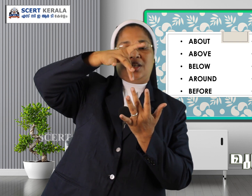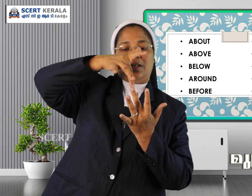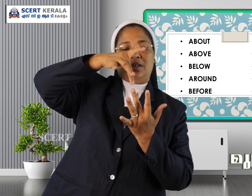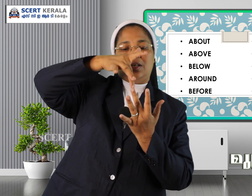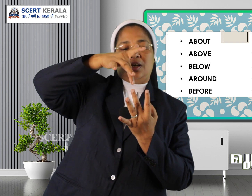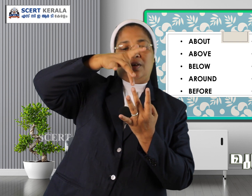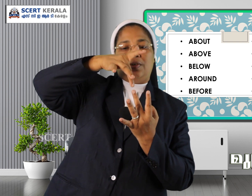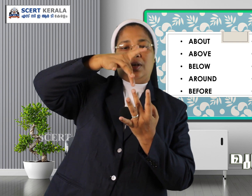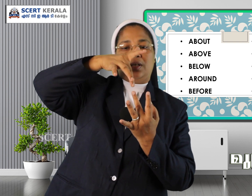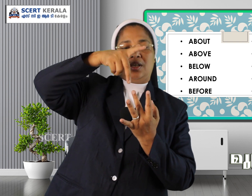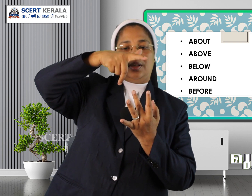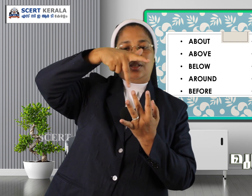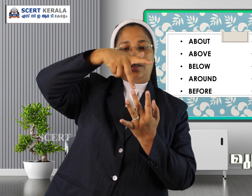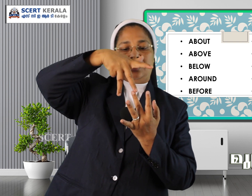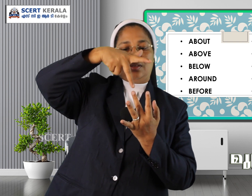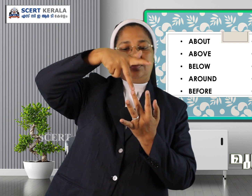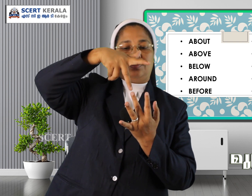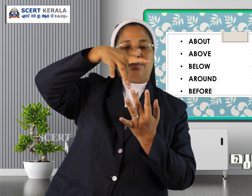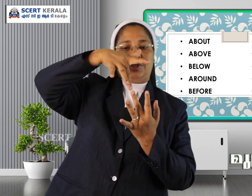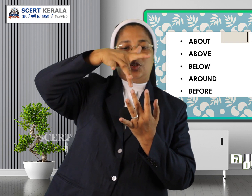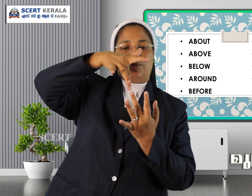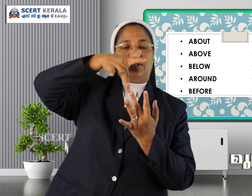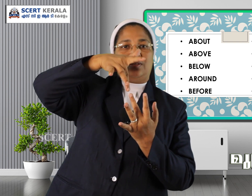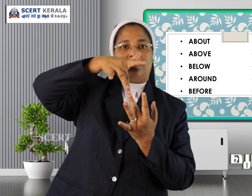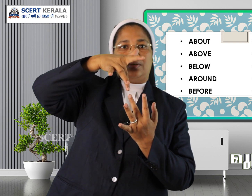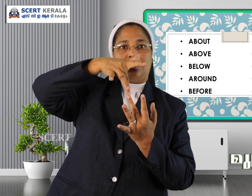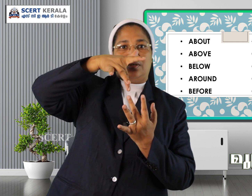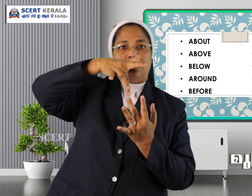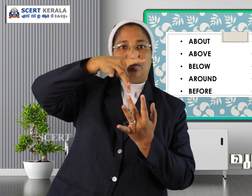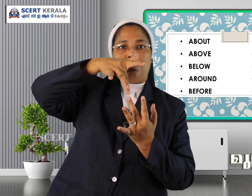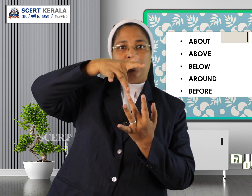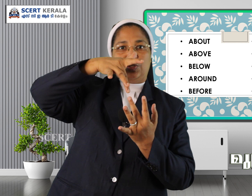രണ്ട് വിരലിങ്ങനെ എടുത്തിട്ട് ബിറ്റ്വീൻ, ബിറ്റ്വീൻ.